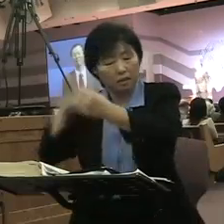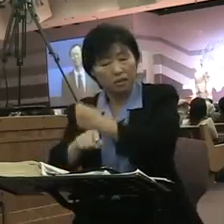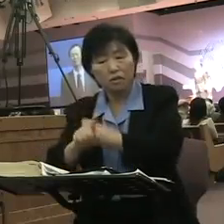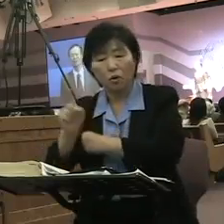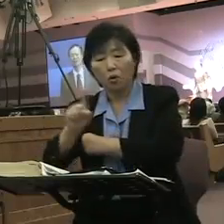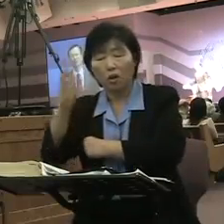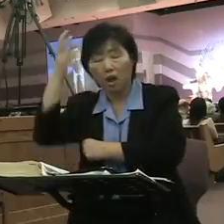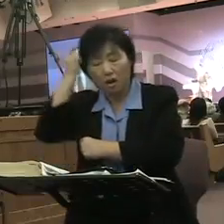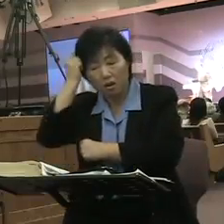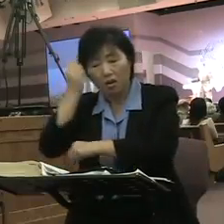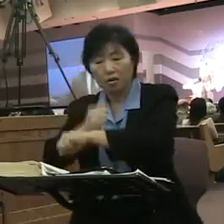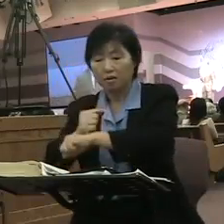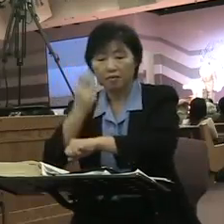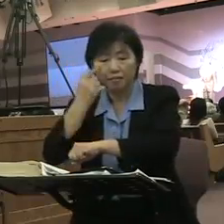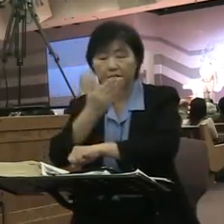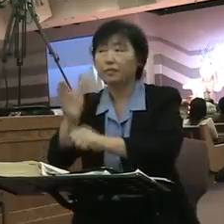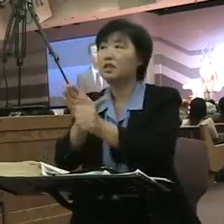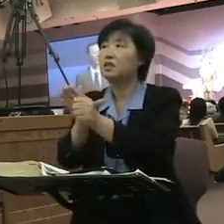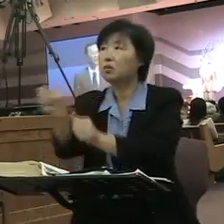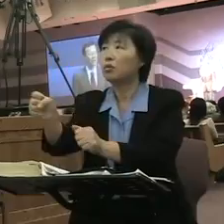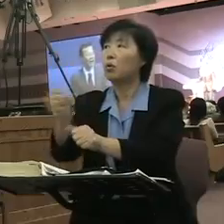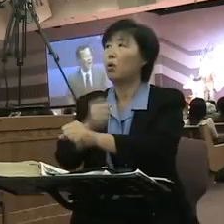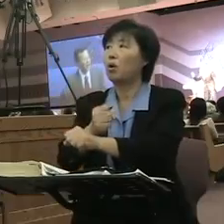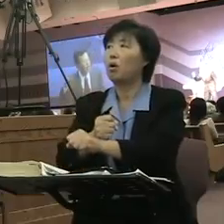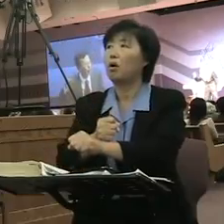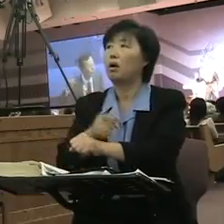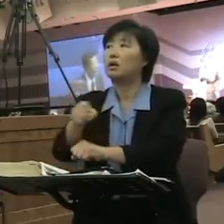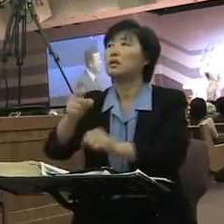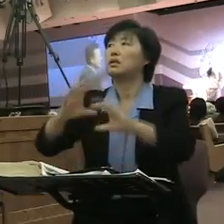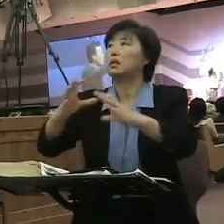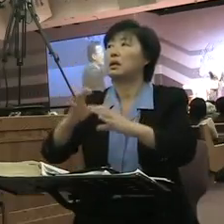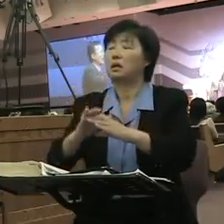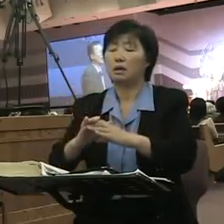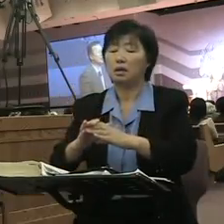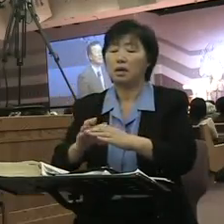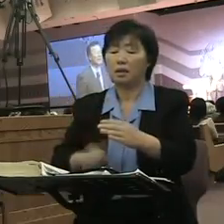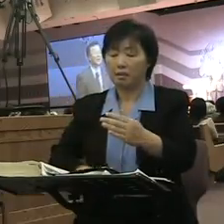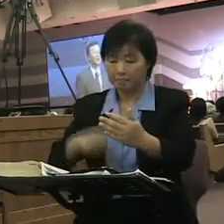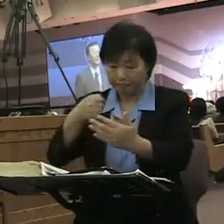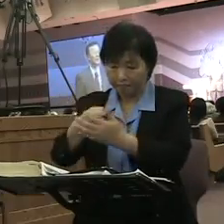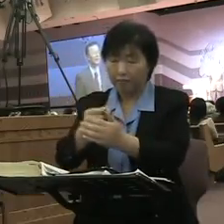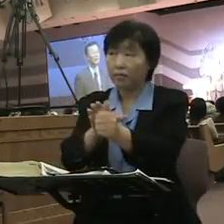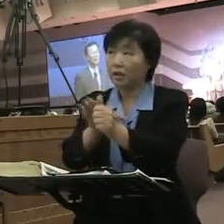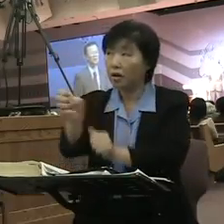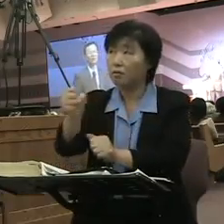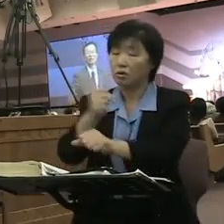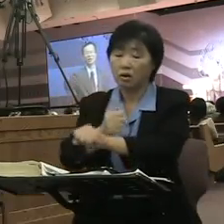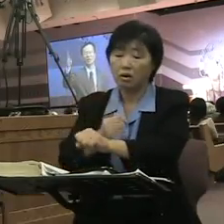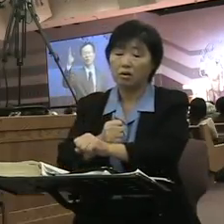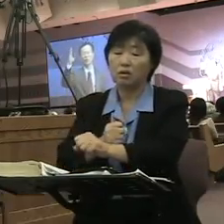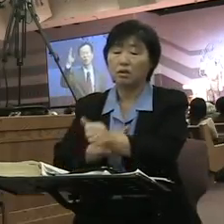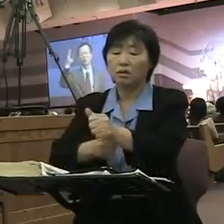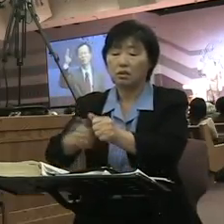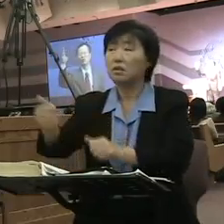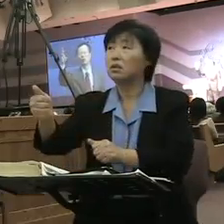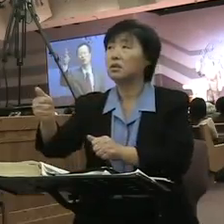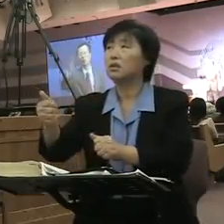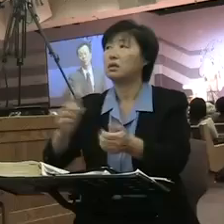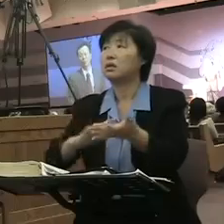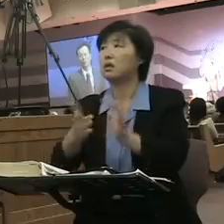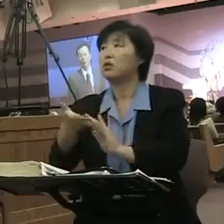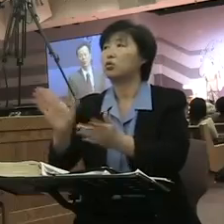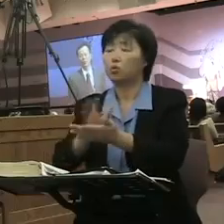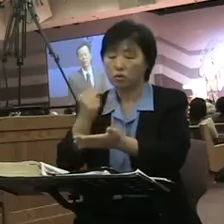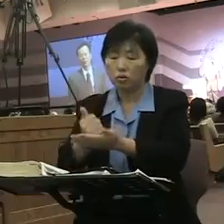기억하시렵니까? 침노하라고 하십니다. 그 나라에 담대하게 침노하라고 하십니다. 승리자 예수 그리스도를 믿고